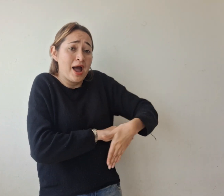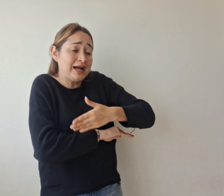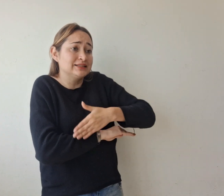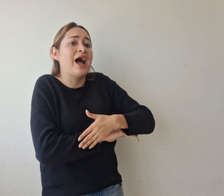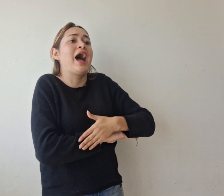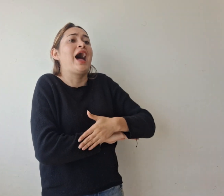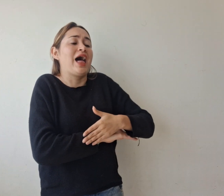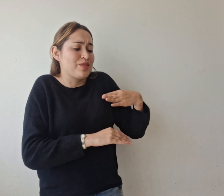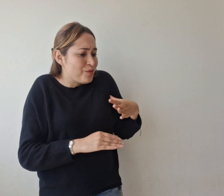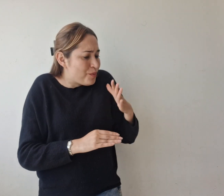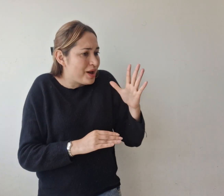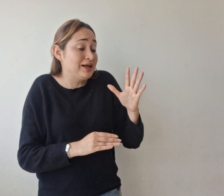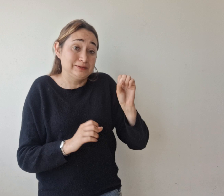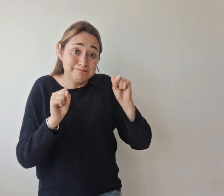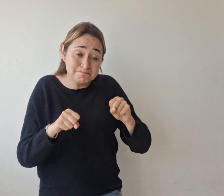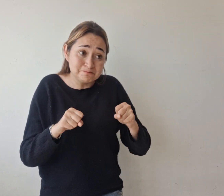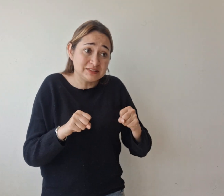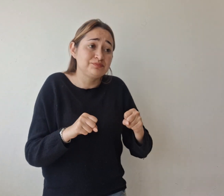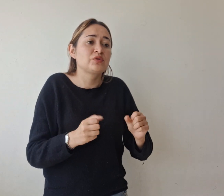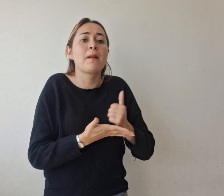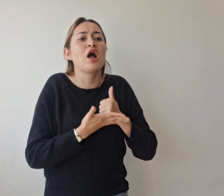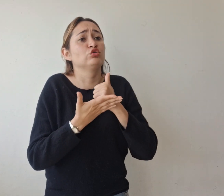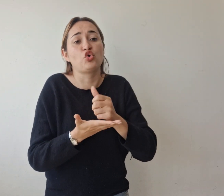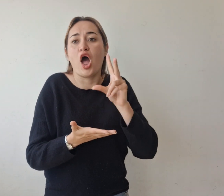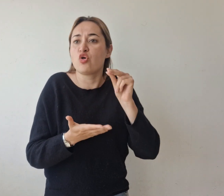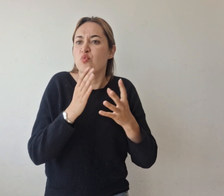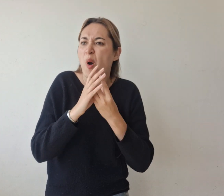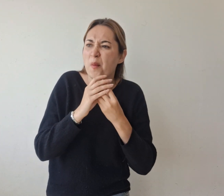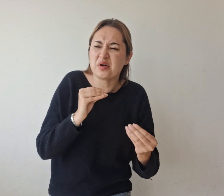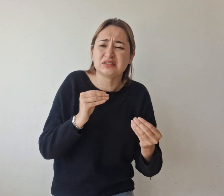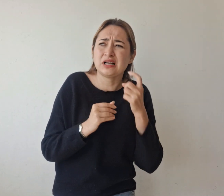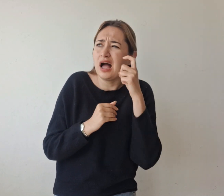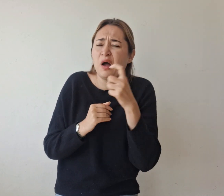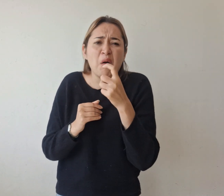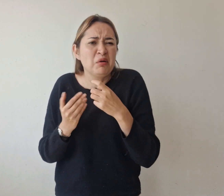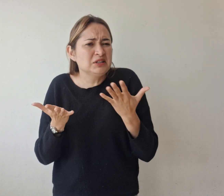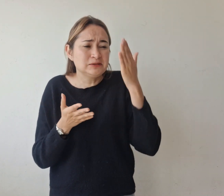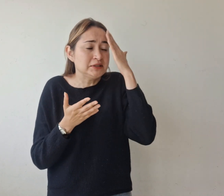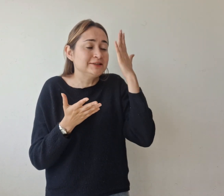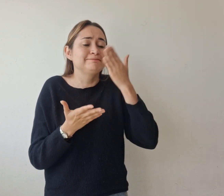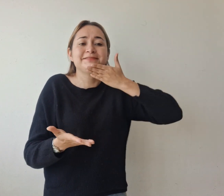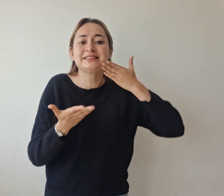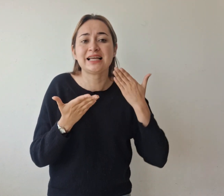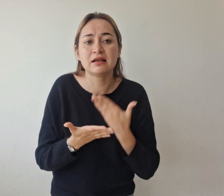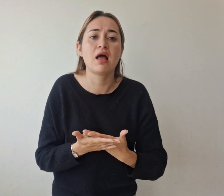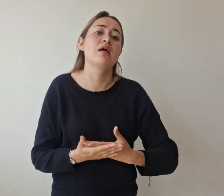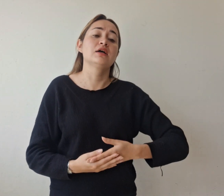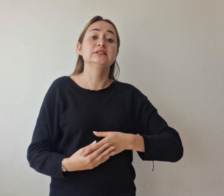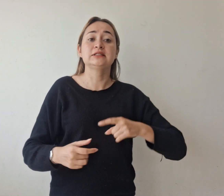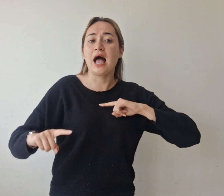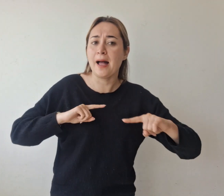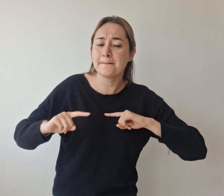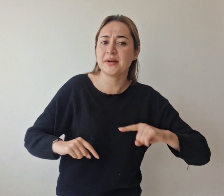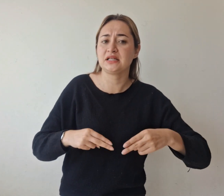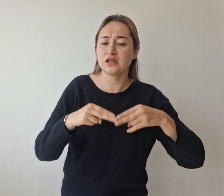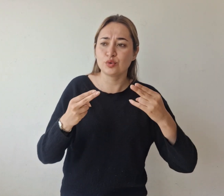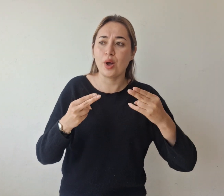favorece porque no tengo que salir a otro lado Yo le agradezco a la administración porque está pensando en las